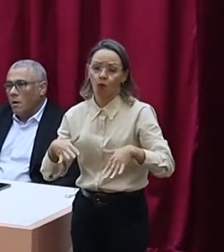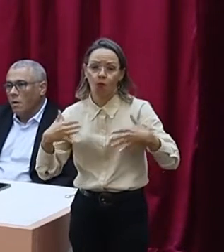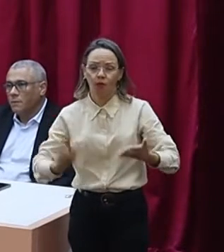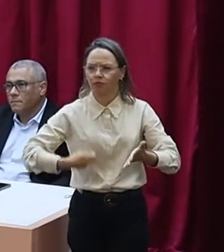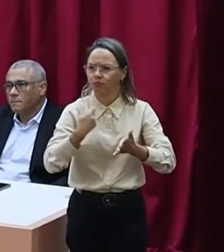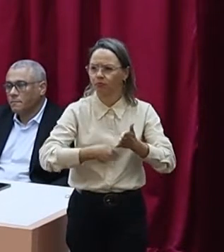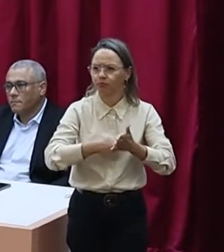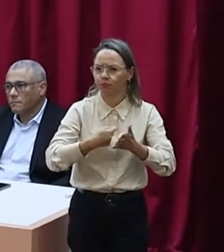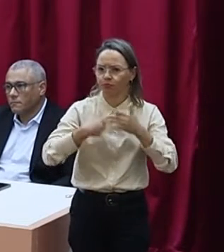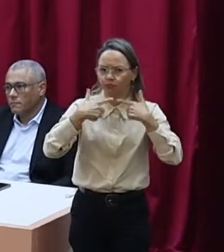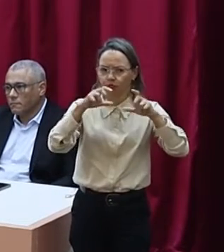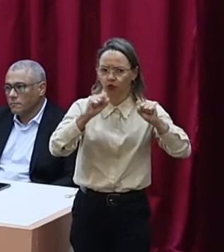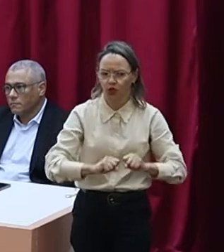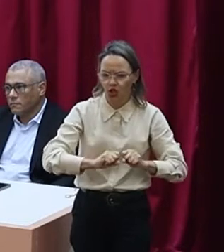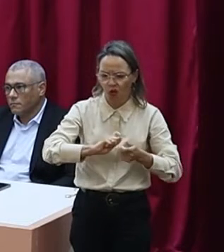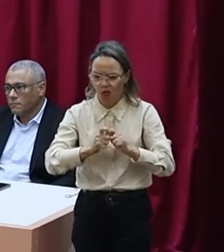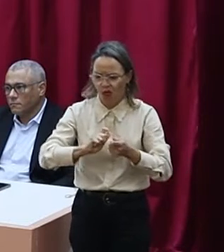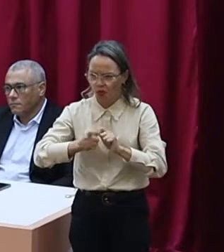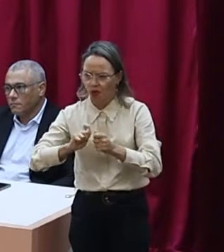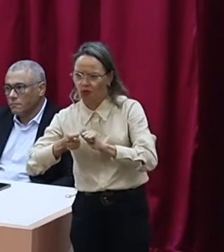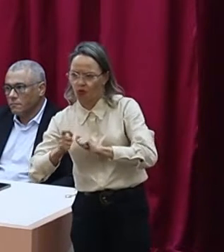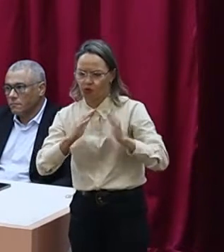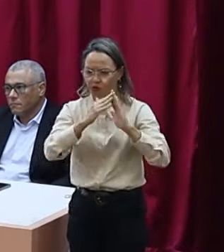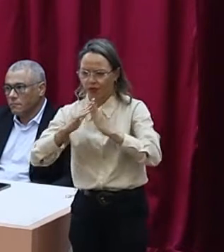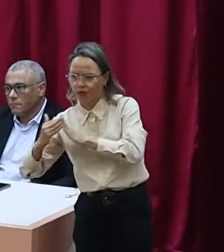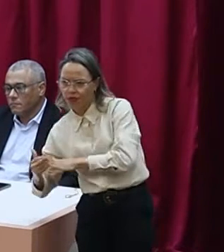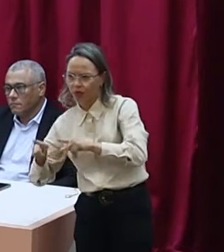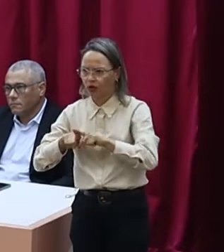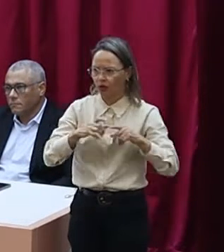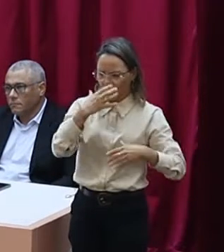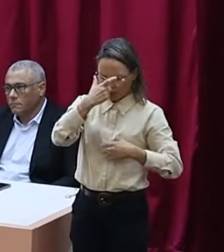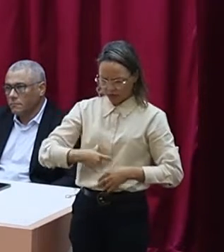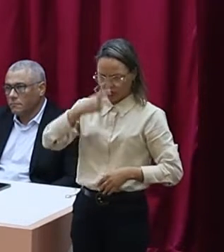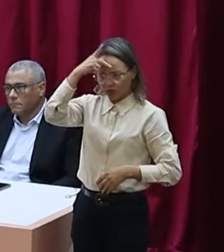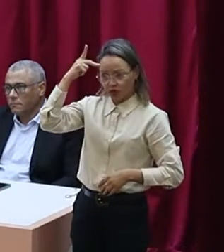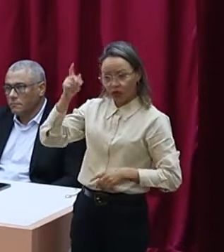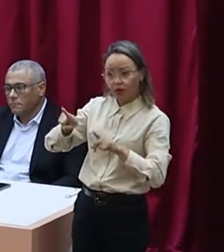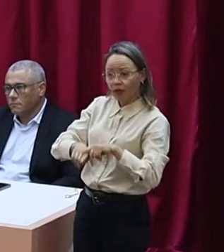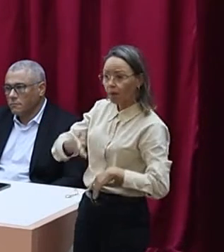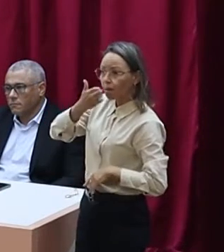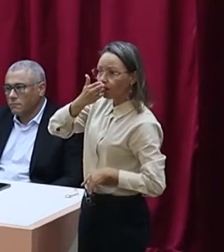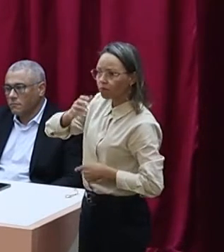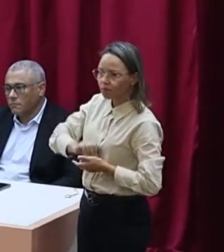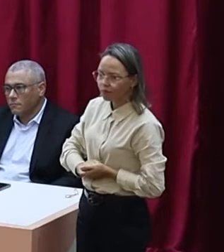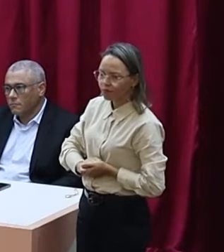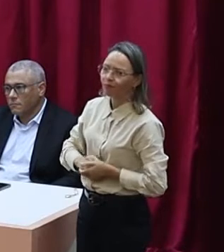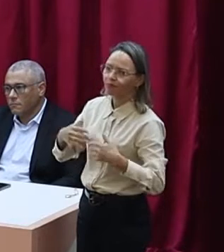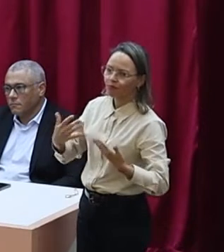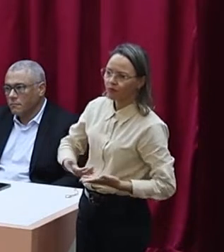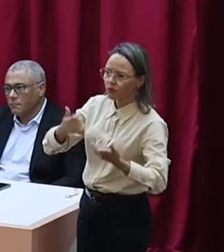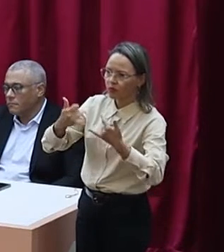ativismos linguísticos estão sendo forjados nas bordas, nas periferias, nos corpos e nas vozes silenciadas? Então, sem mais